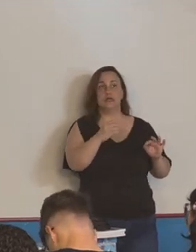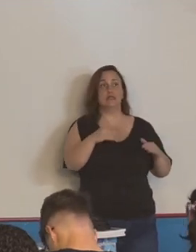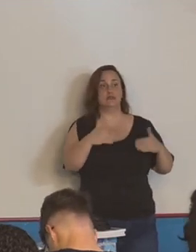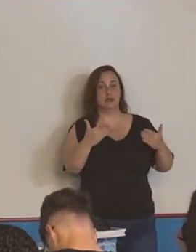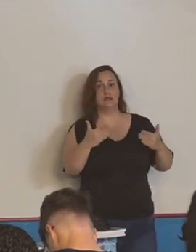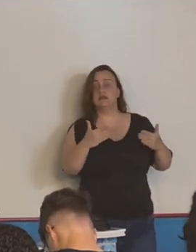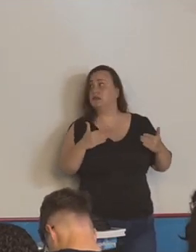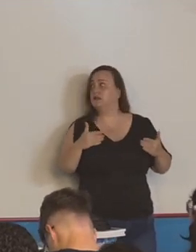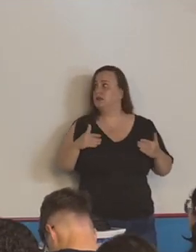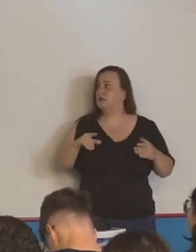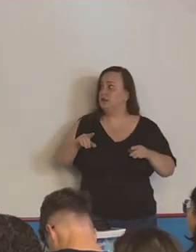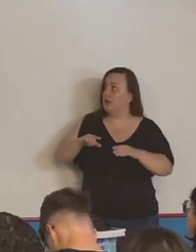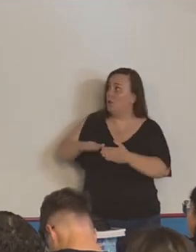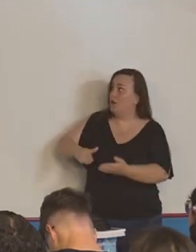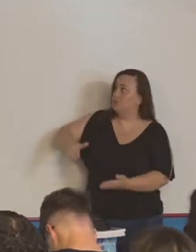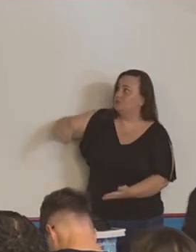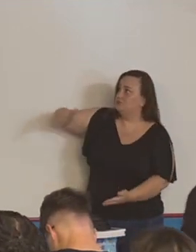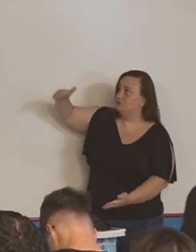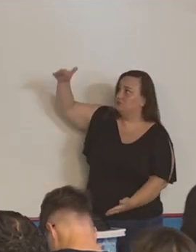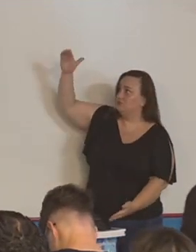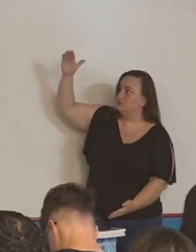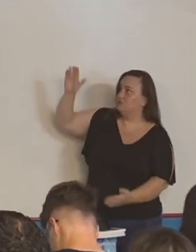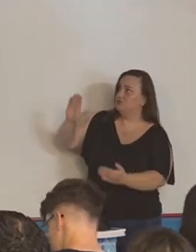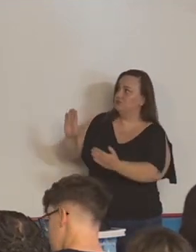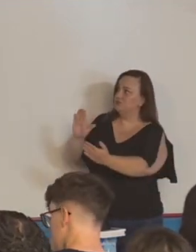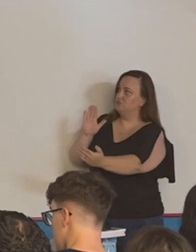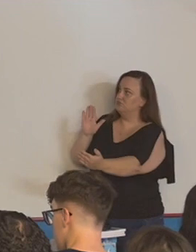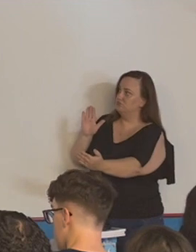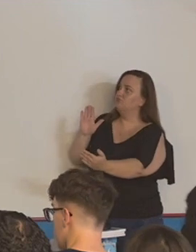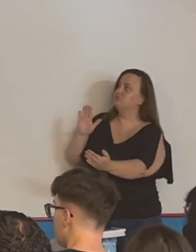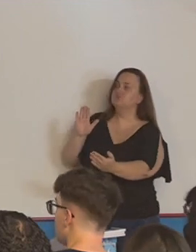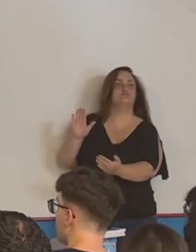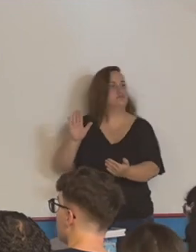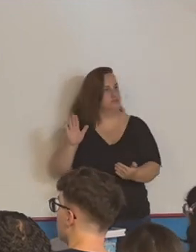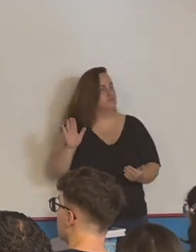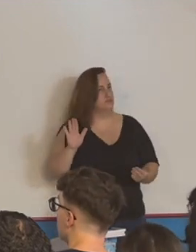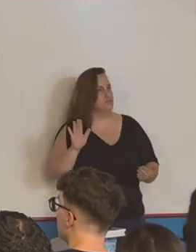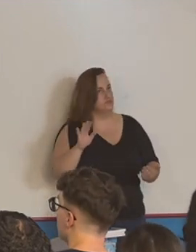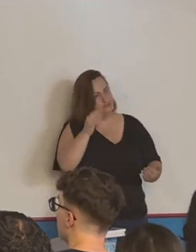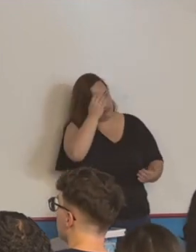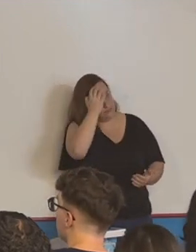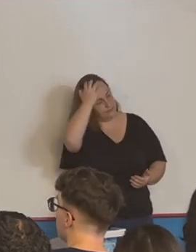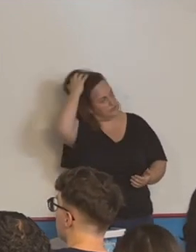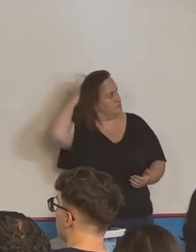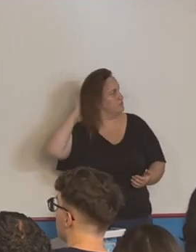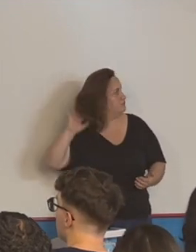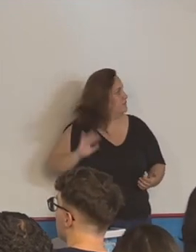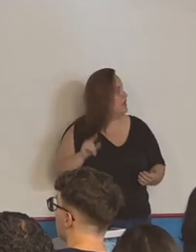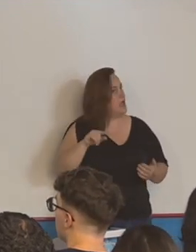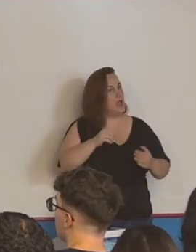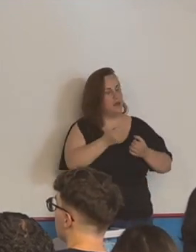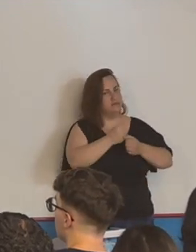até do que essa, né, essa junção aqui da impressão. Então, é uma tela grande.